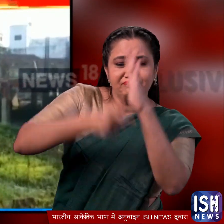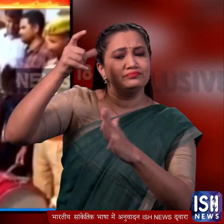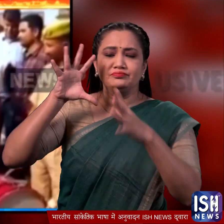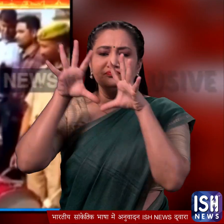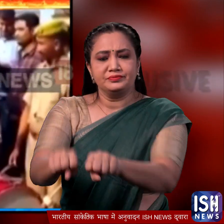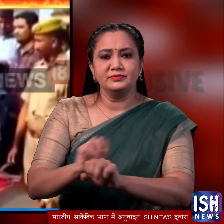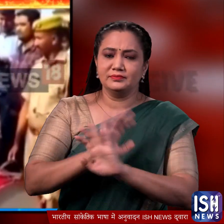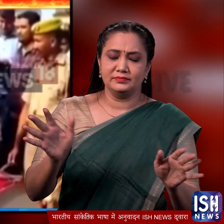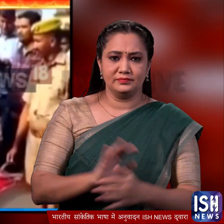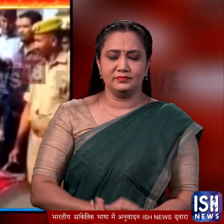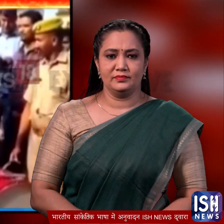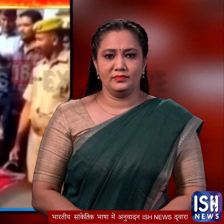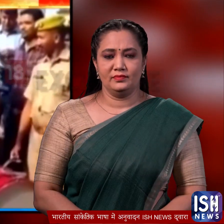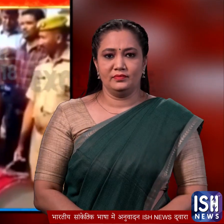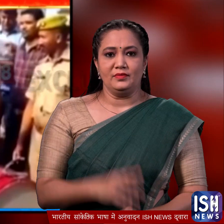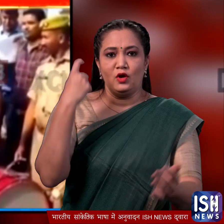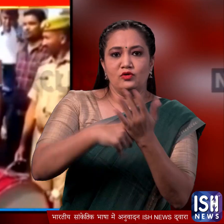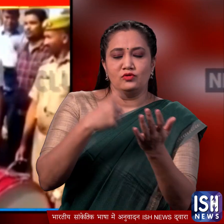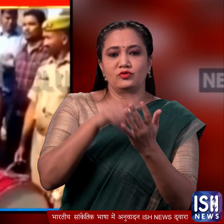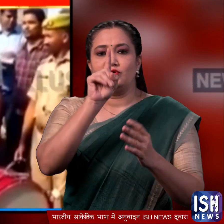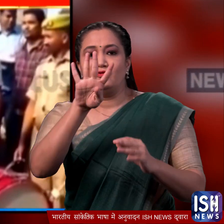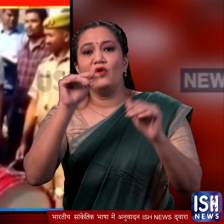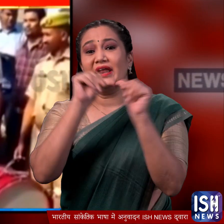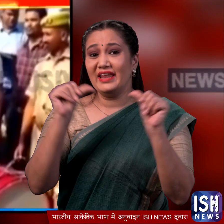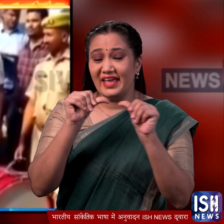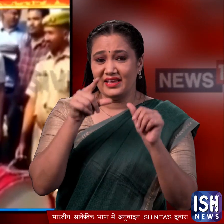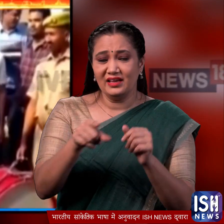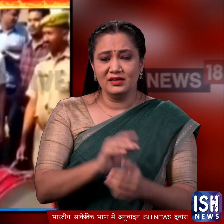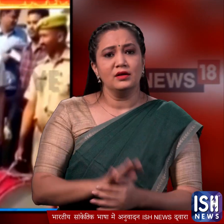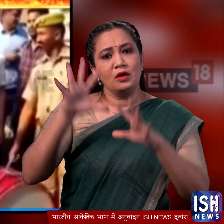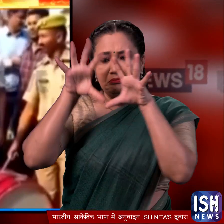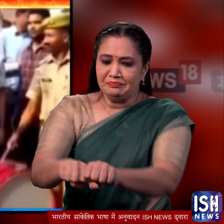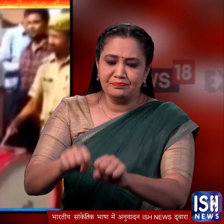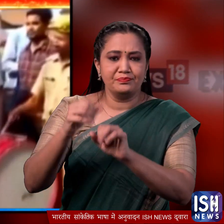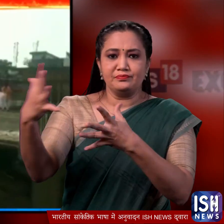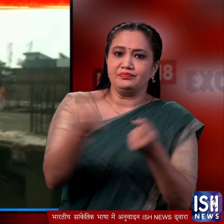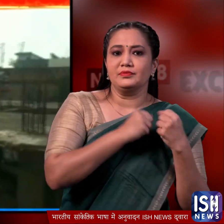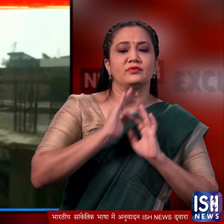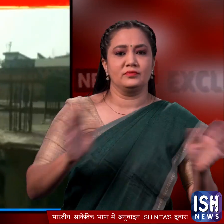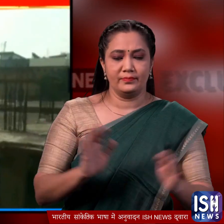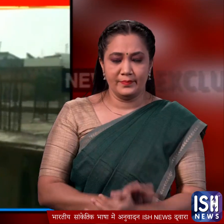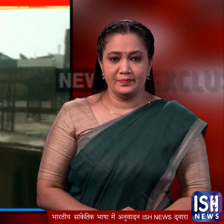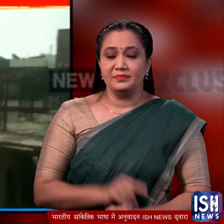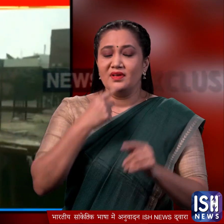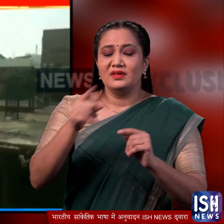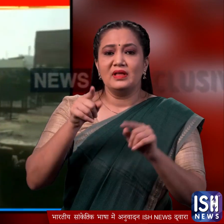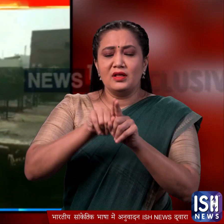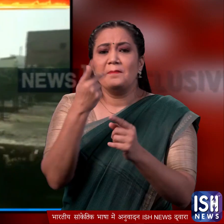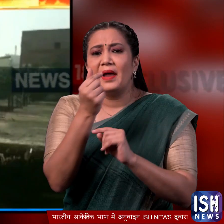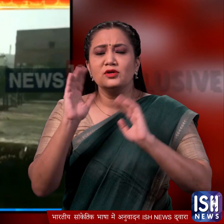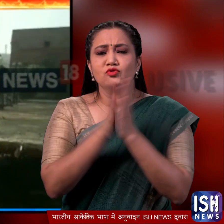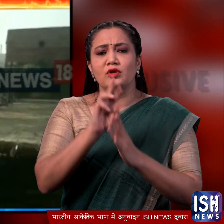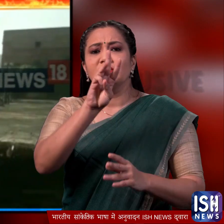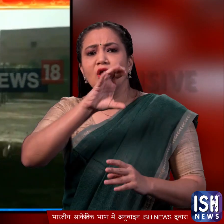दिया। गैंगस्टर एक्ट की धारा 14(1) के अंतर्गत कुर्क किया जाता है। दावा किया गया कि इसकी कीमत